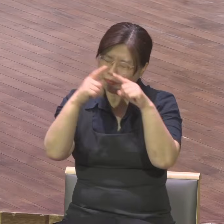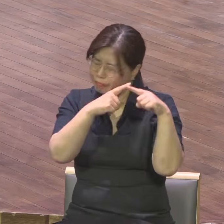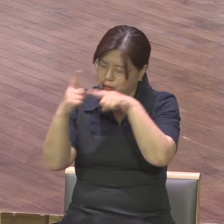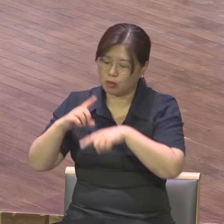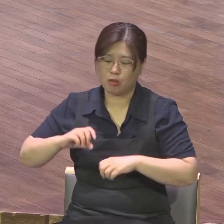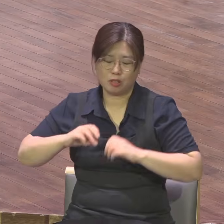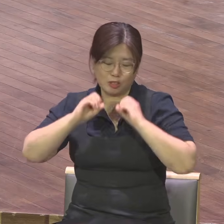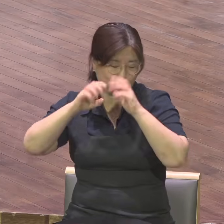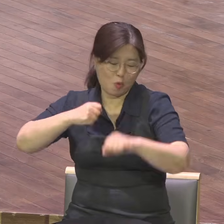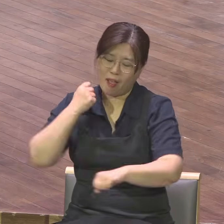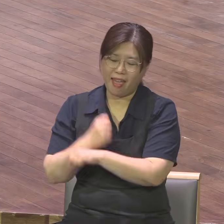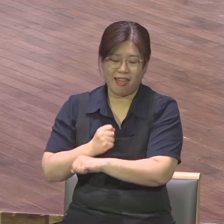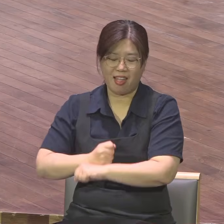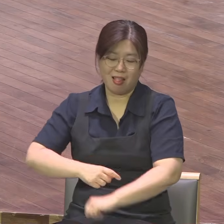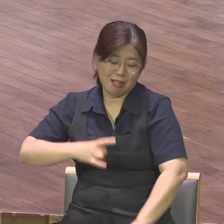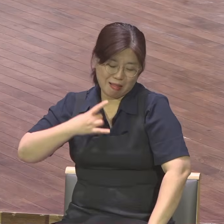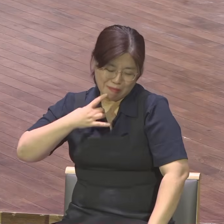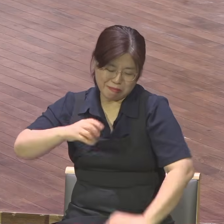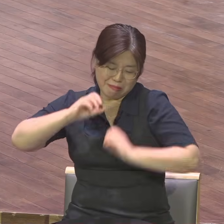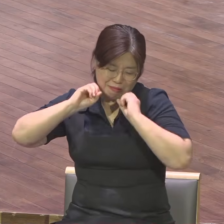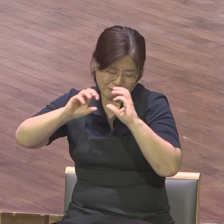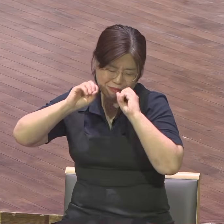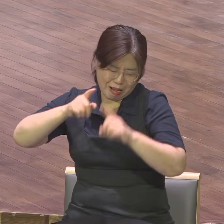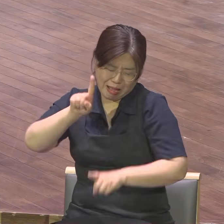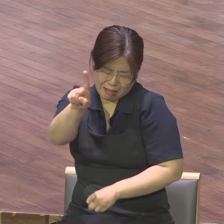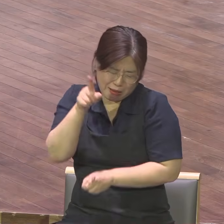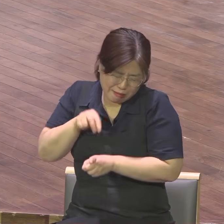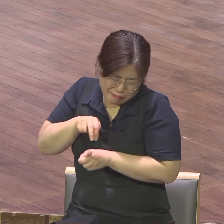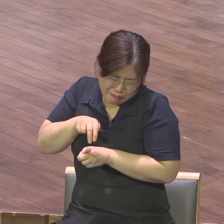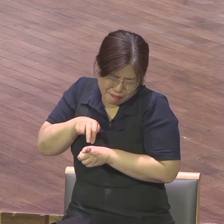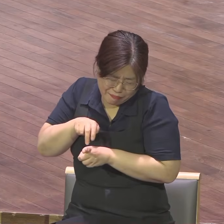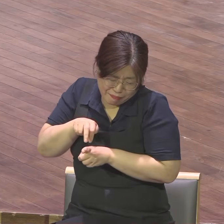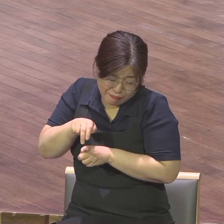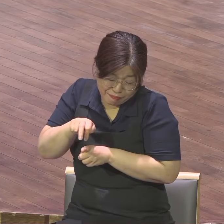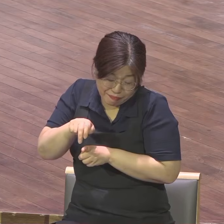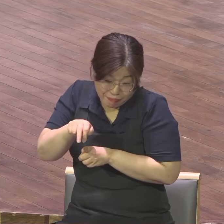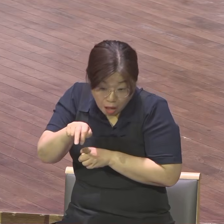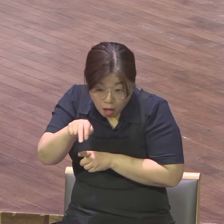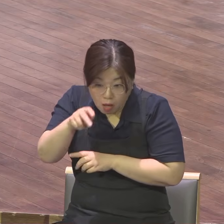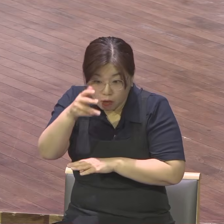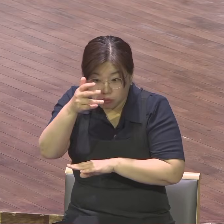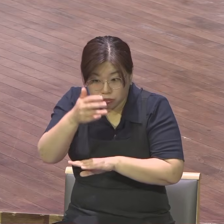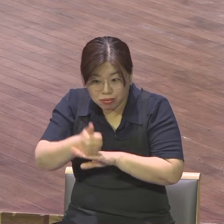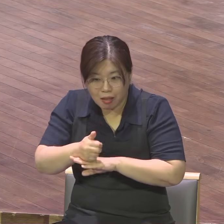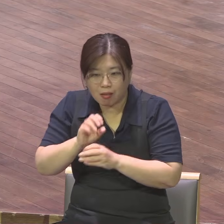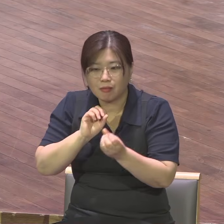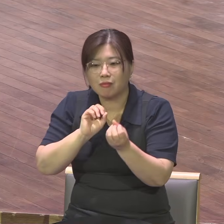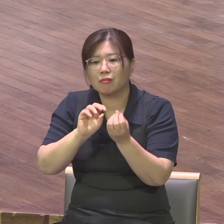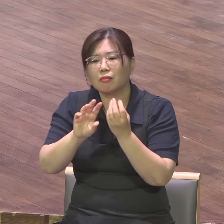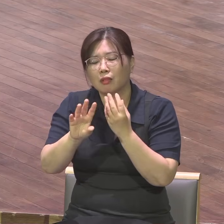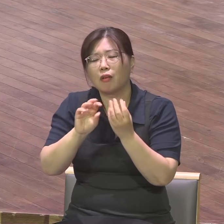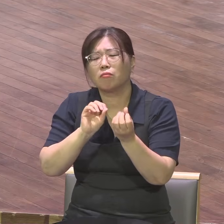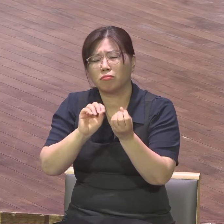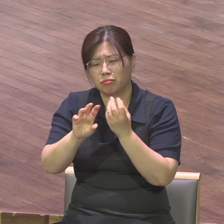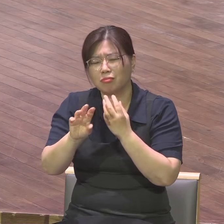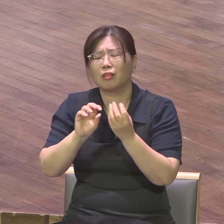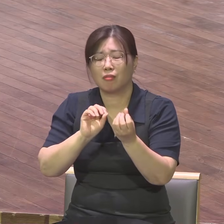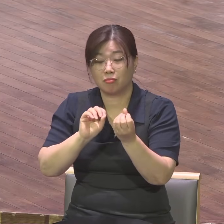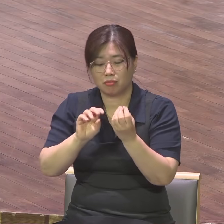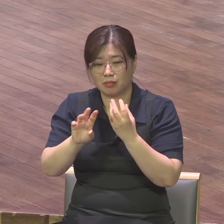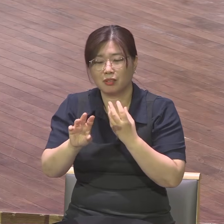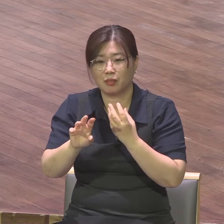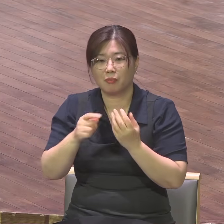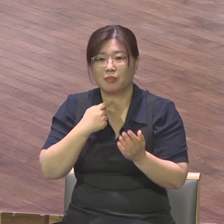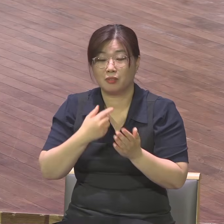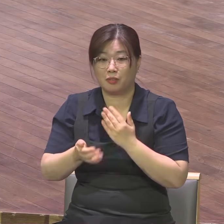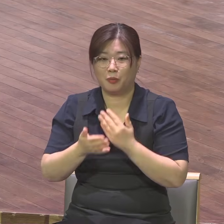즐겁게 주일하면서 힘들다는 걸 기억 생각 한 번도 느낀 적 없어요. 피곤하다